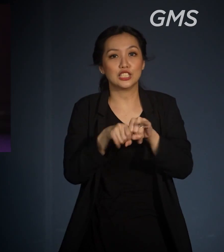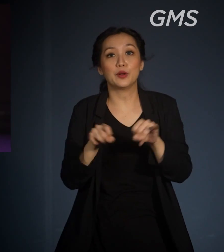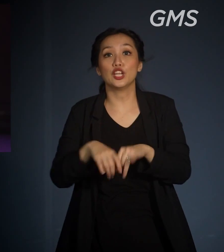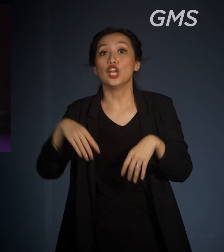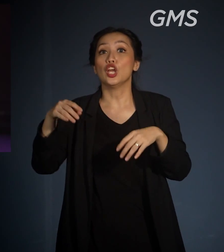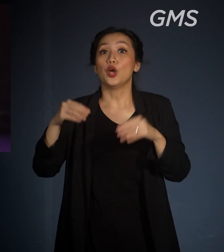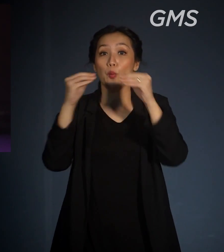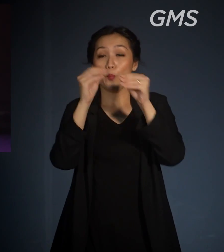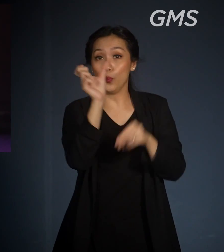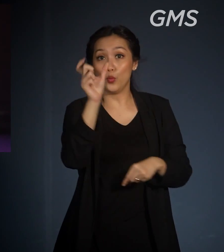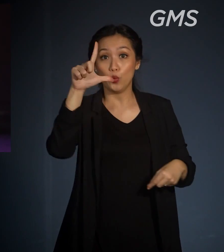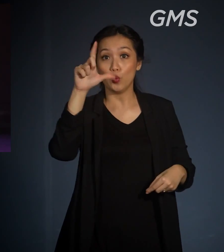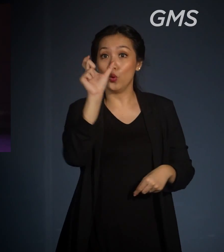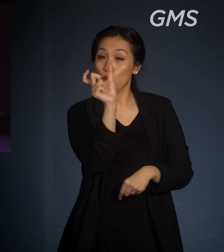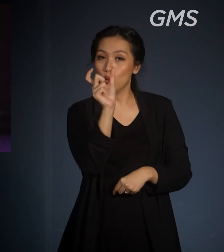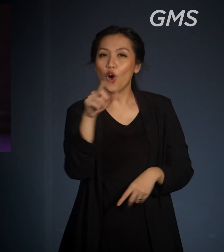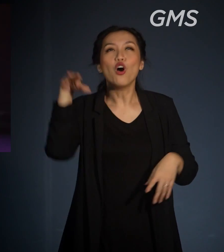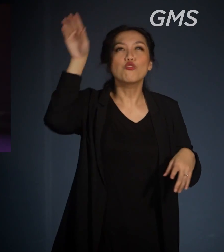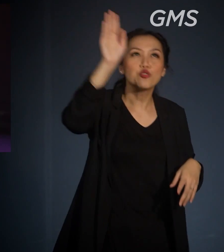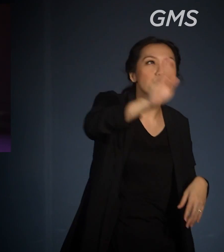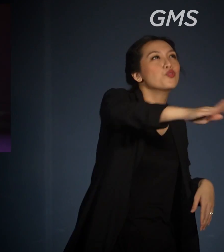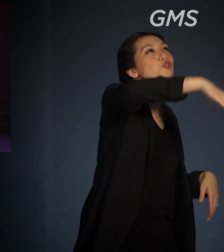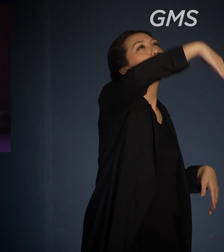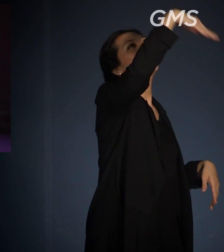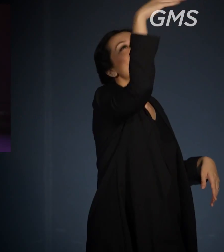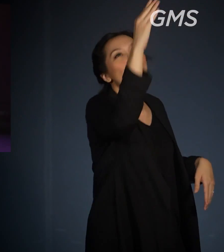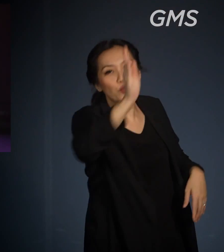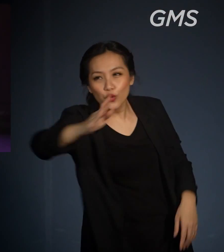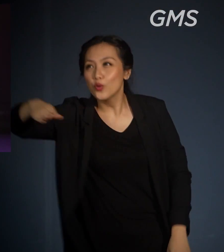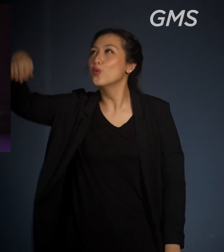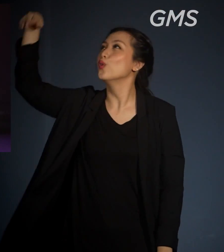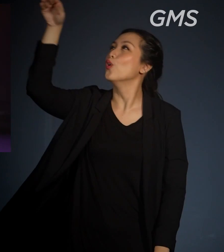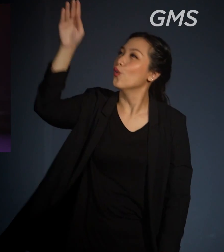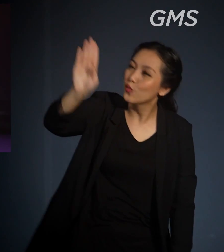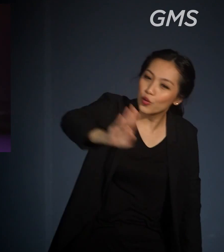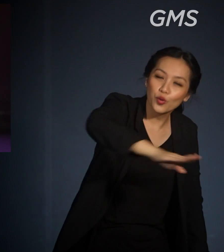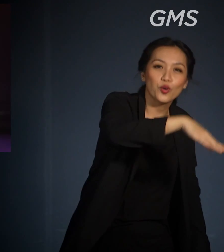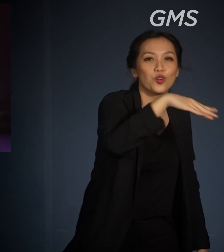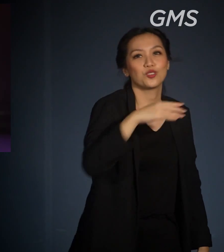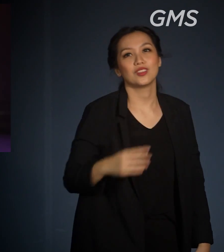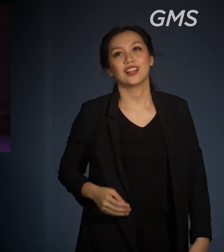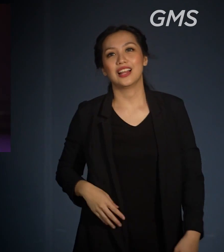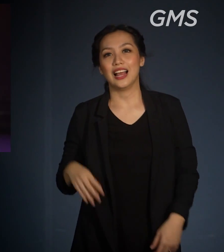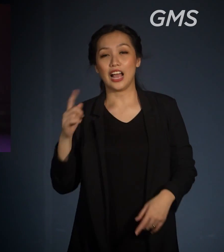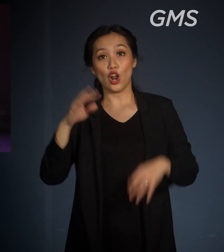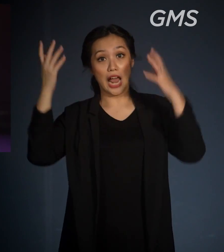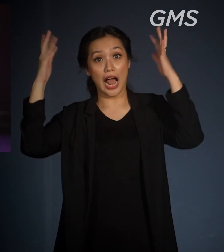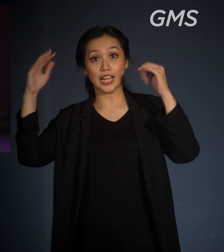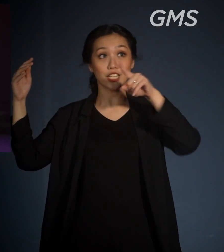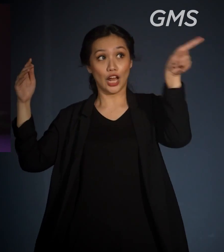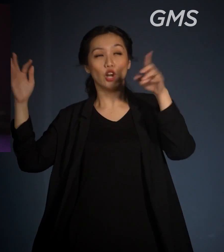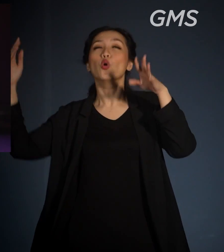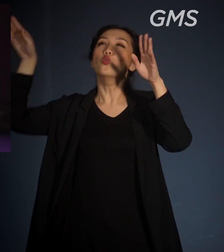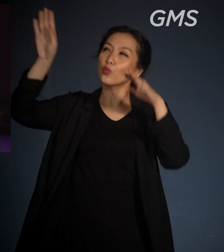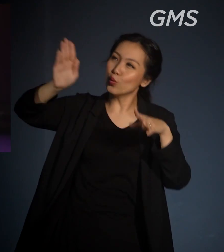yang ringan. Yang mudah diombang-ambingkan atau tertiup angin. Kalau angin ke kanan, dia ikut ke kanan, ke kiri dia